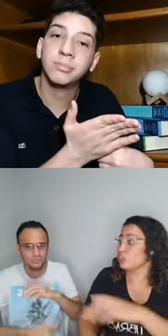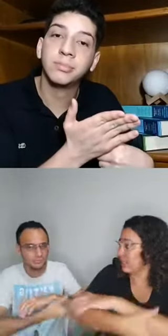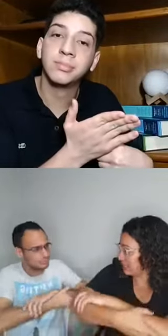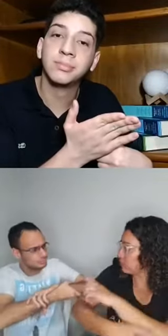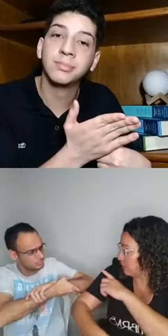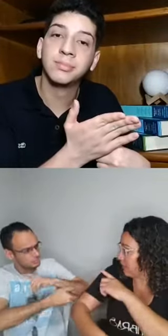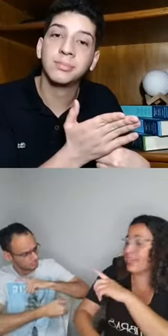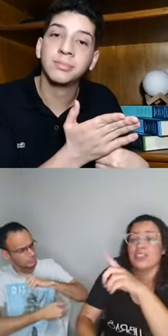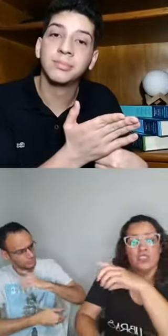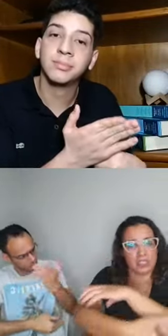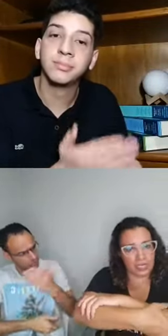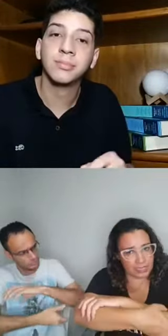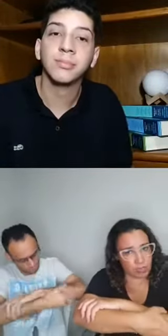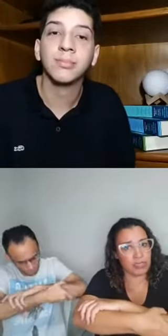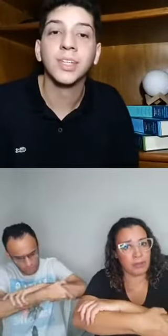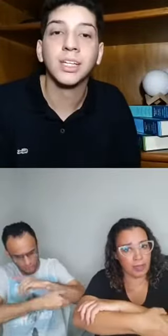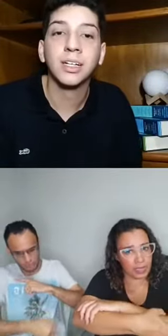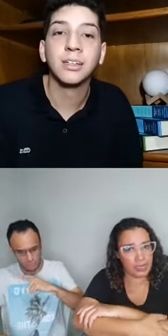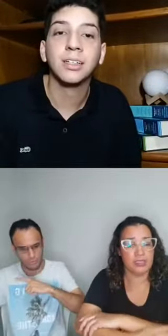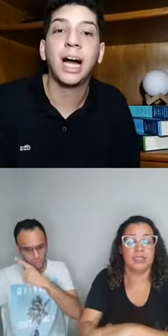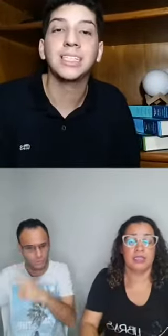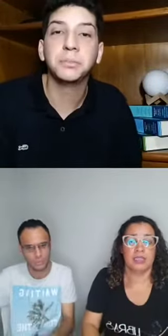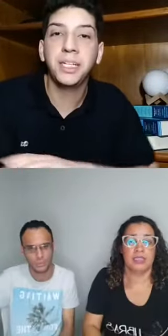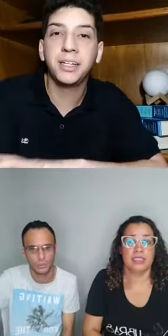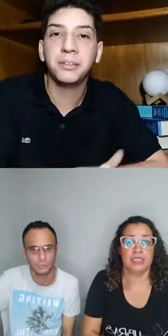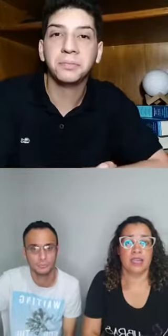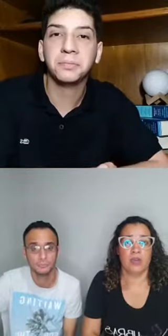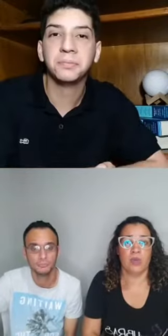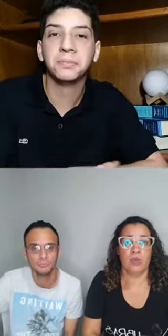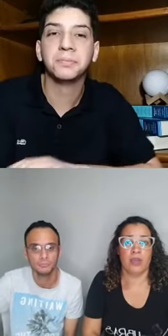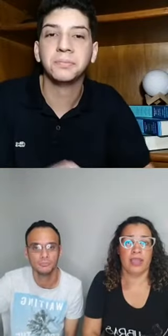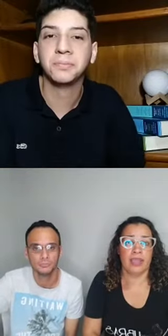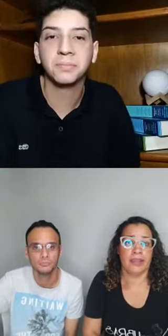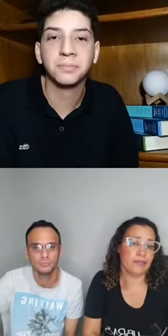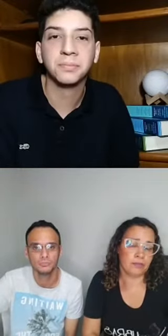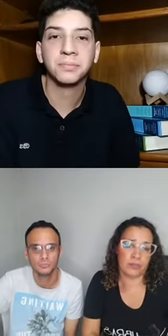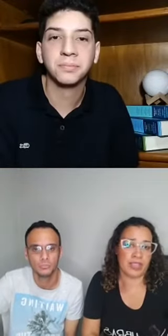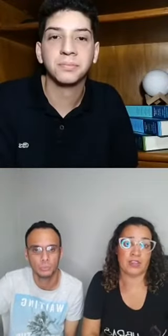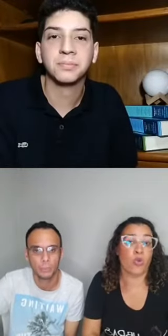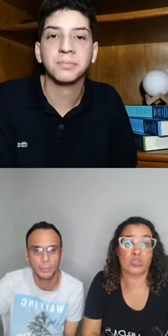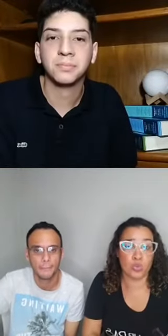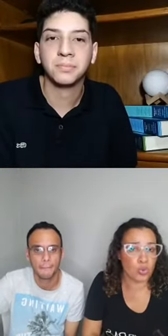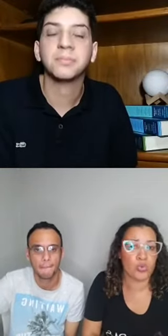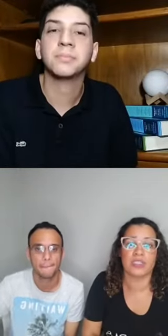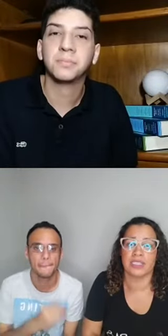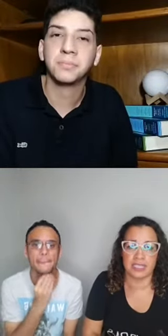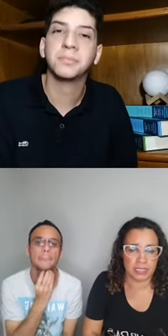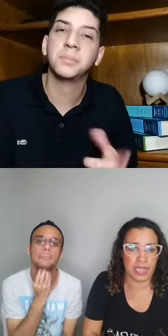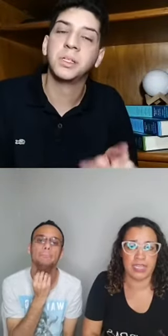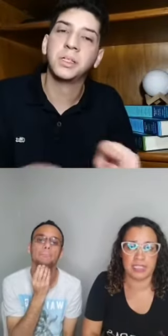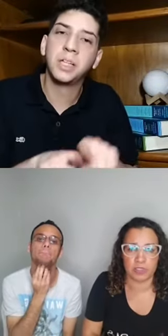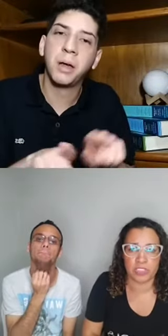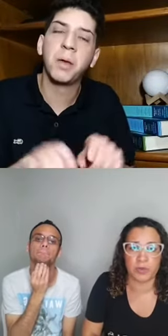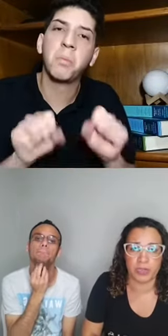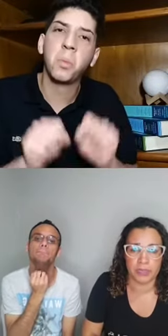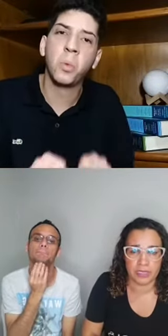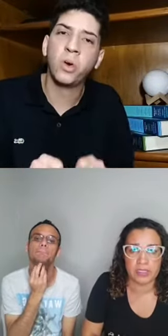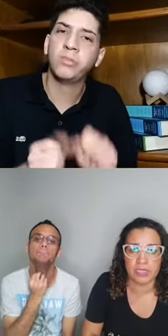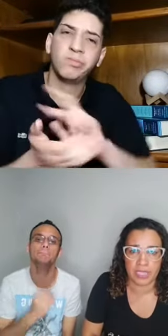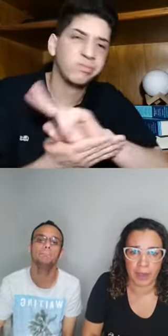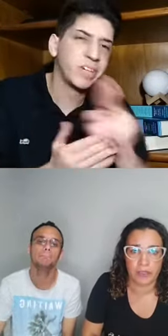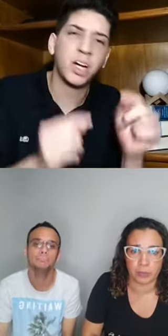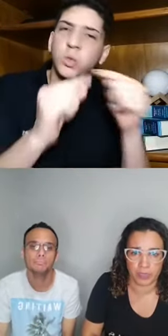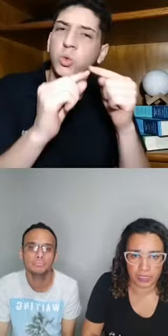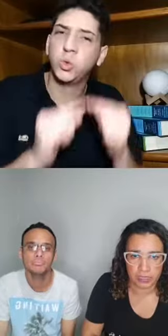que a associação também, na associação também. admite. Então, faz consultas, eles têm,